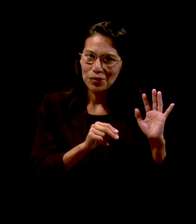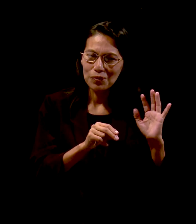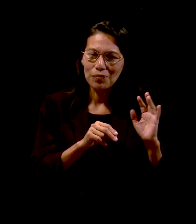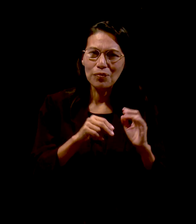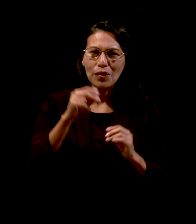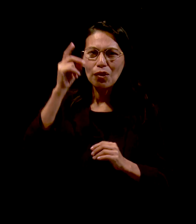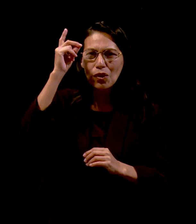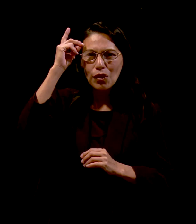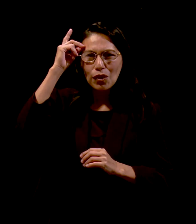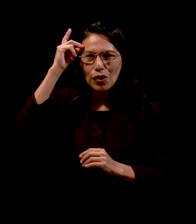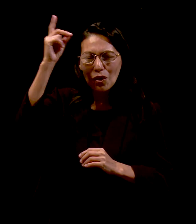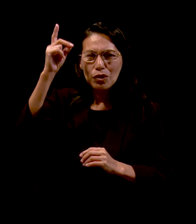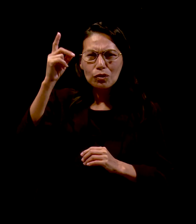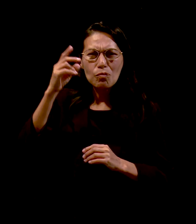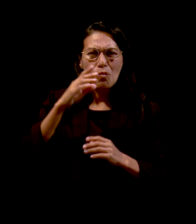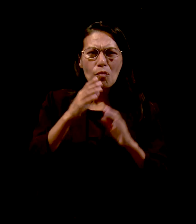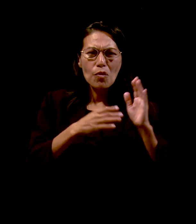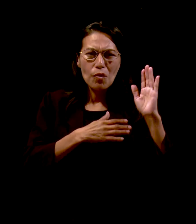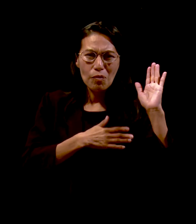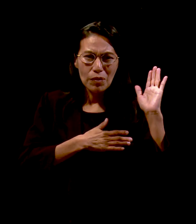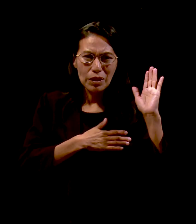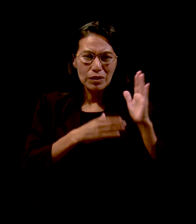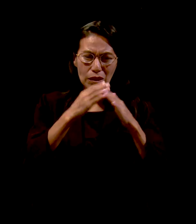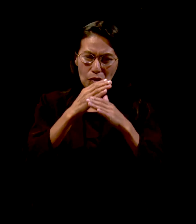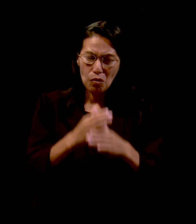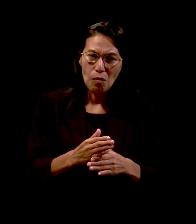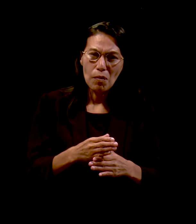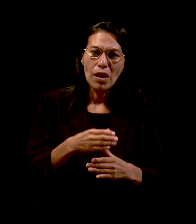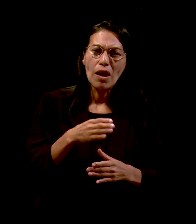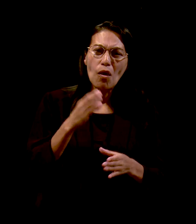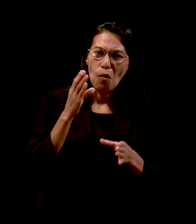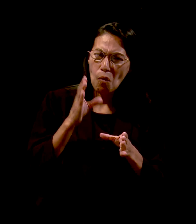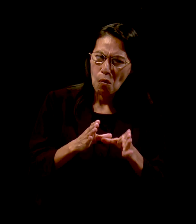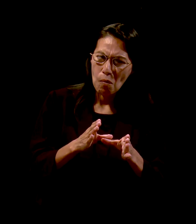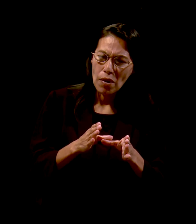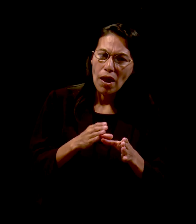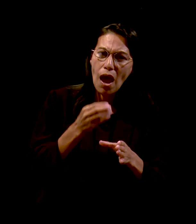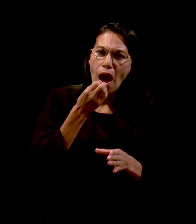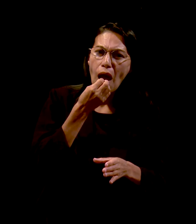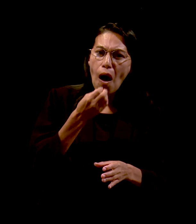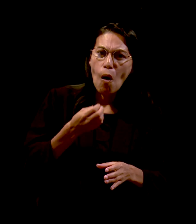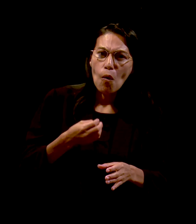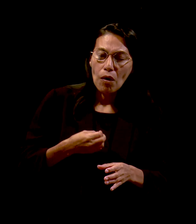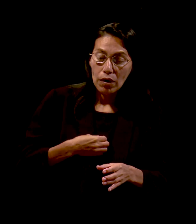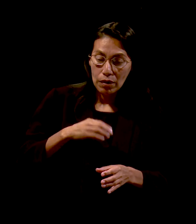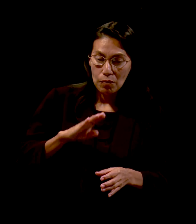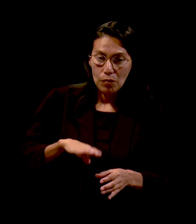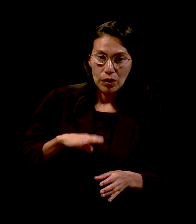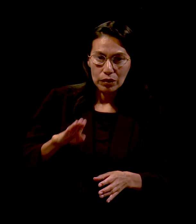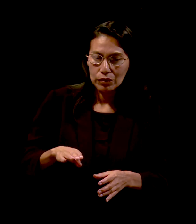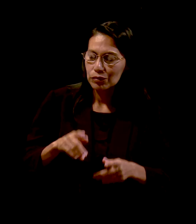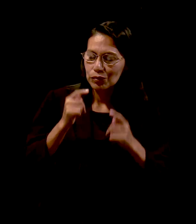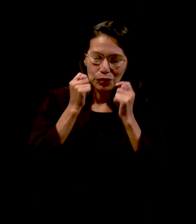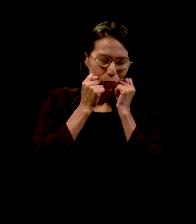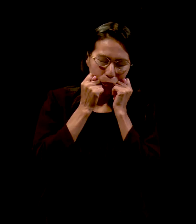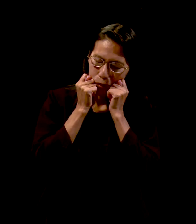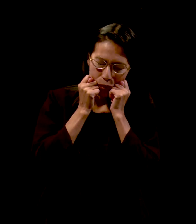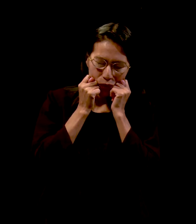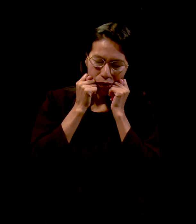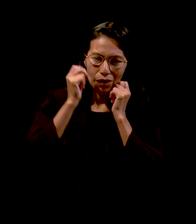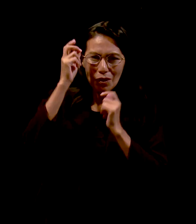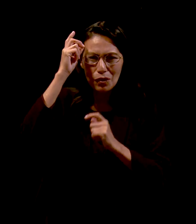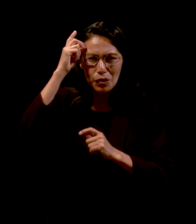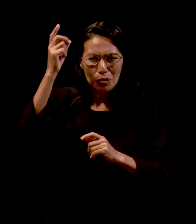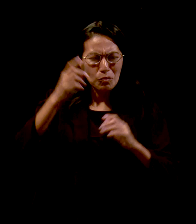sus promesas aún después de la muerte porque dios sabe cumplir su palabra así que sigamos